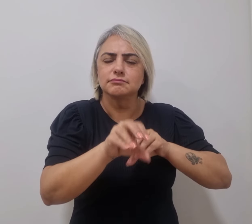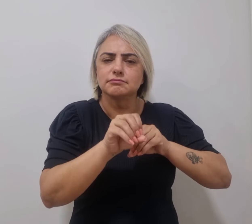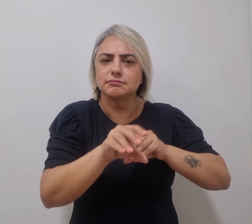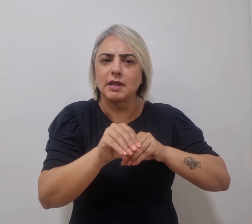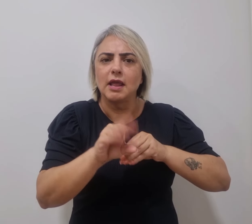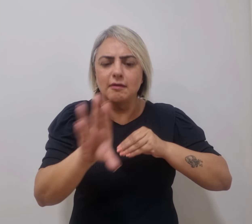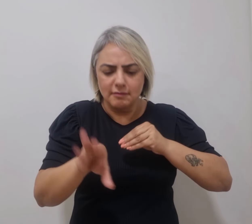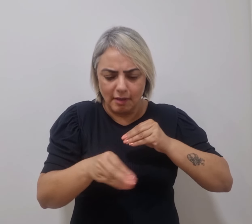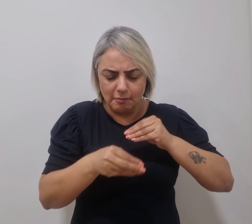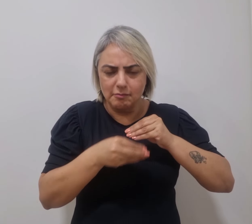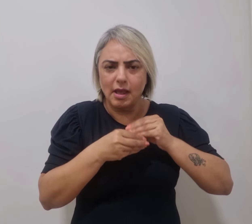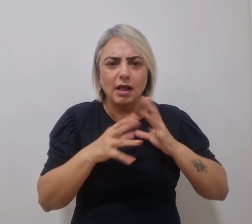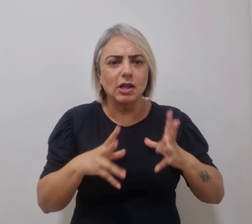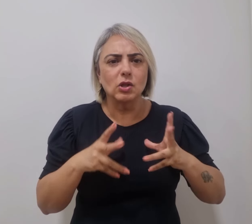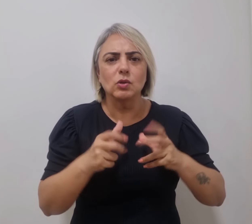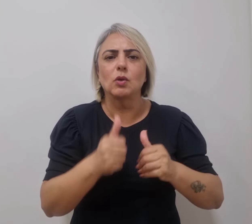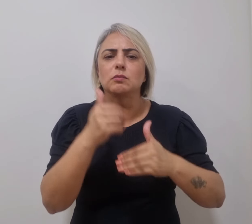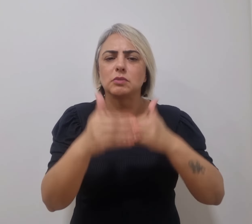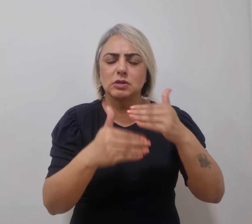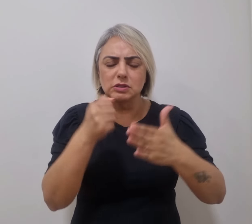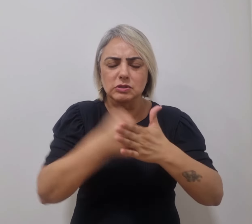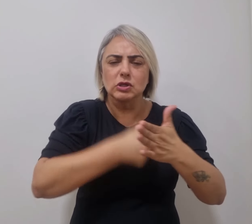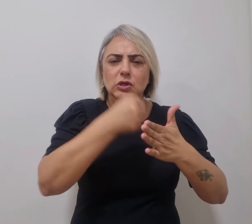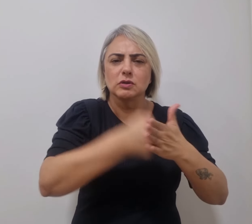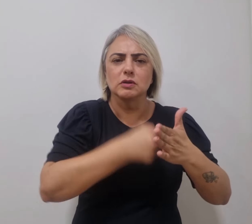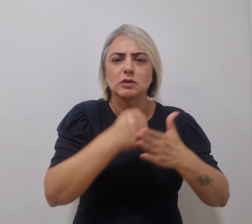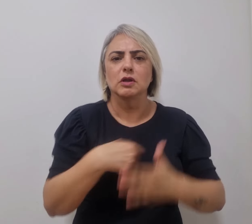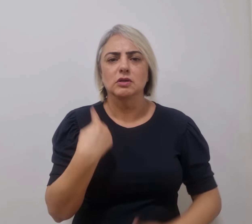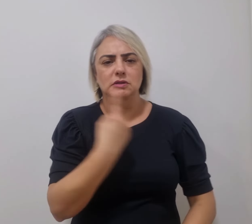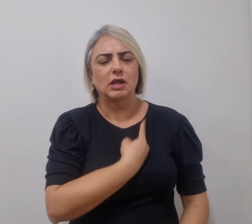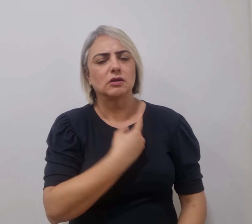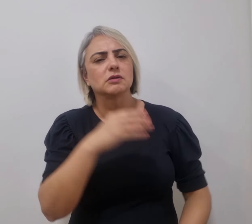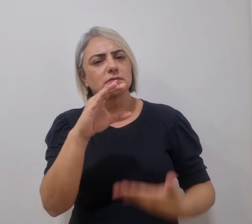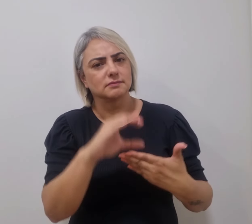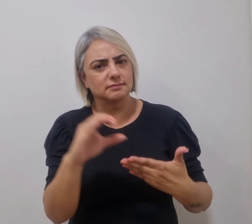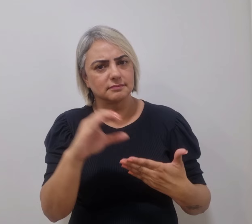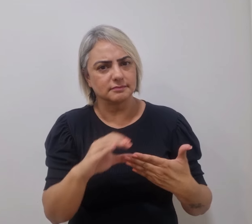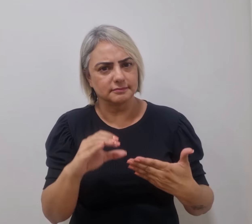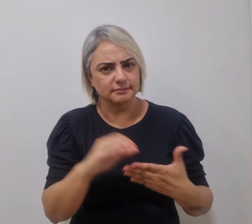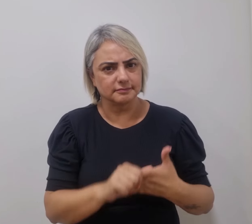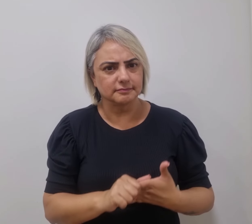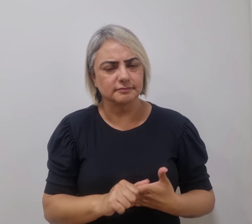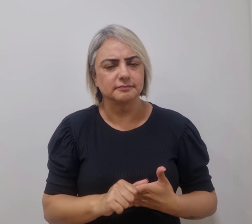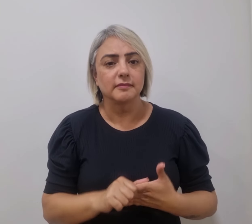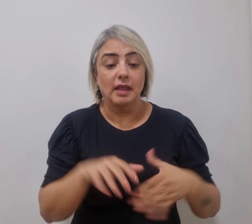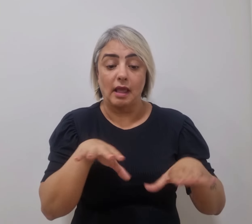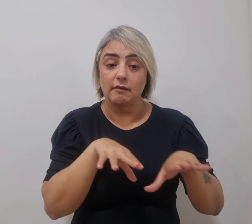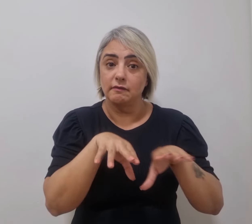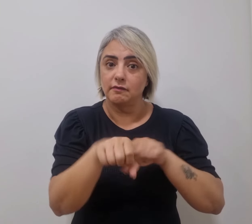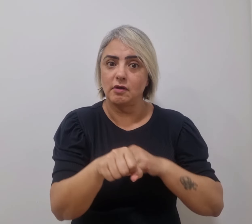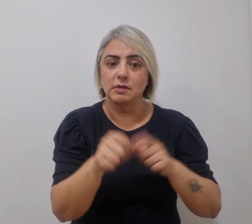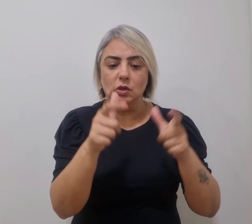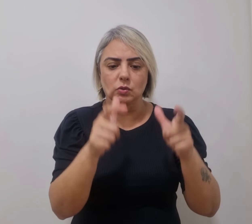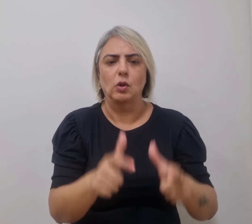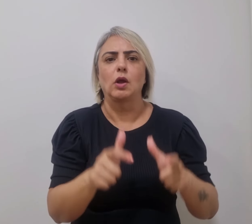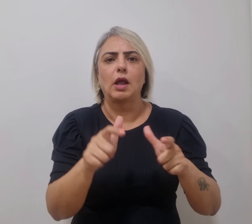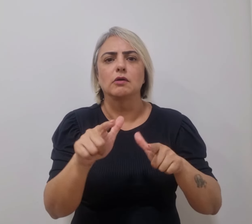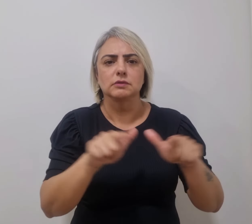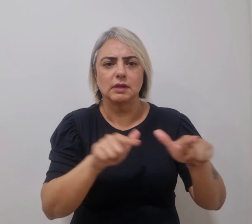parte de todo o processo de luta da nossa categoria. A formação no local de trabalho é uma